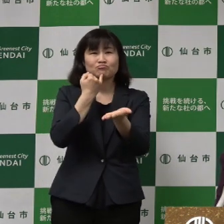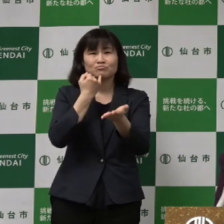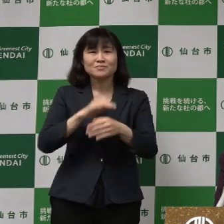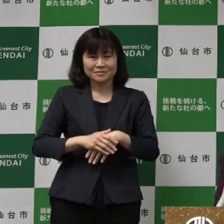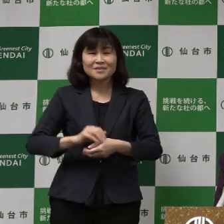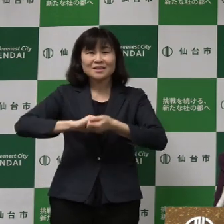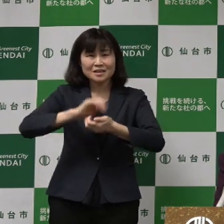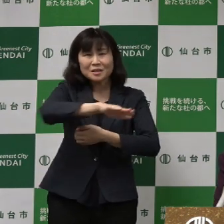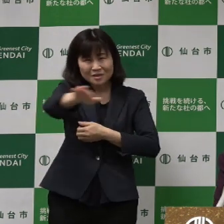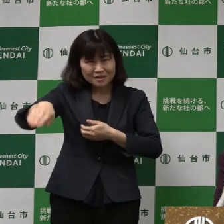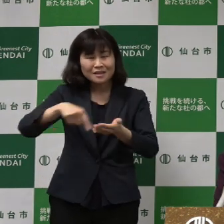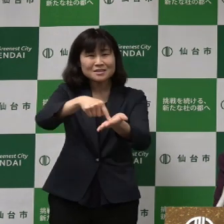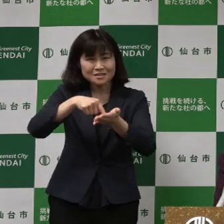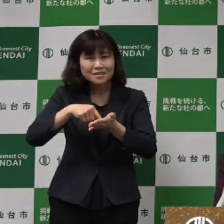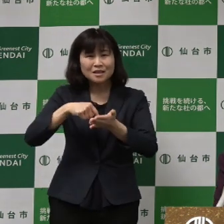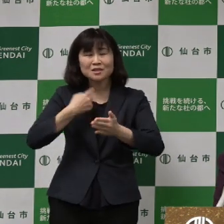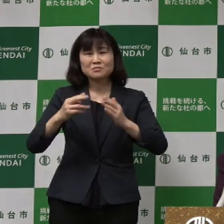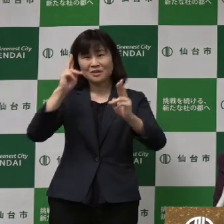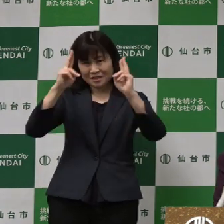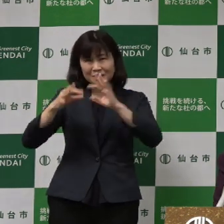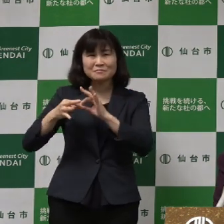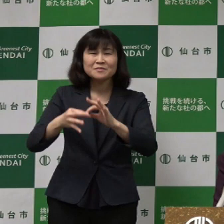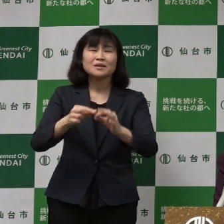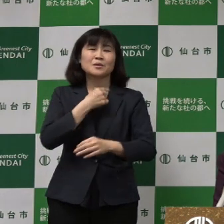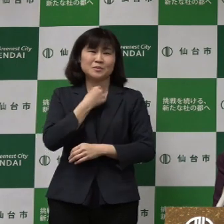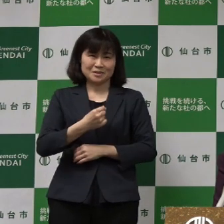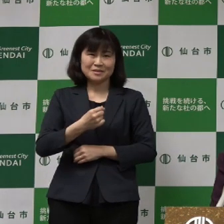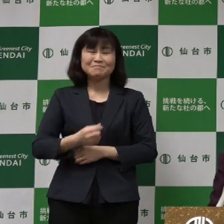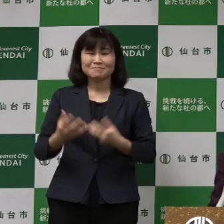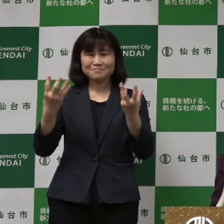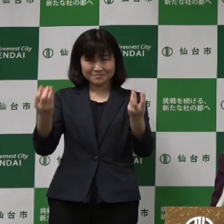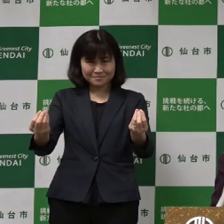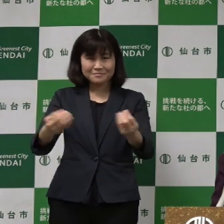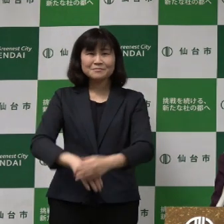き、事業の継続に活用いただきたいと思います。以上です。